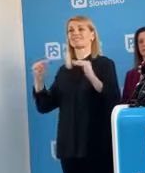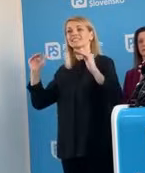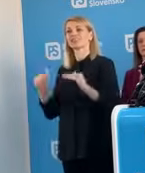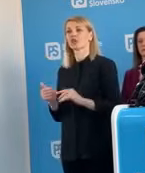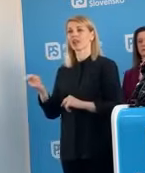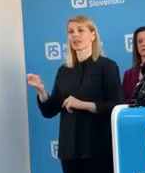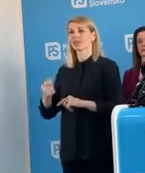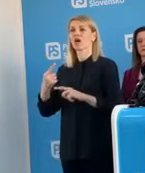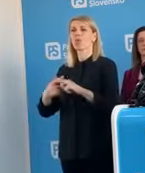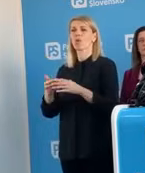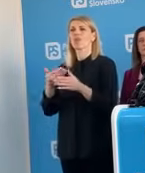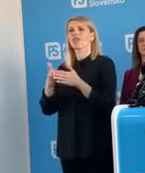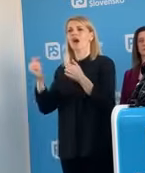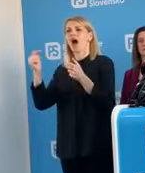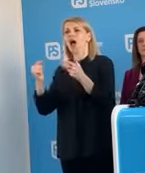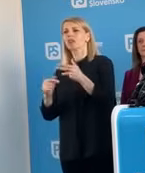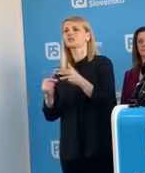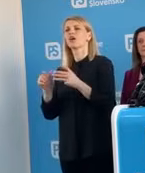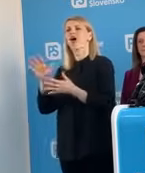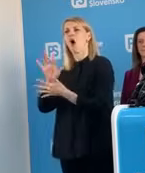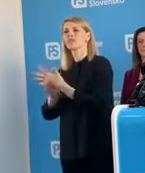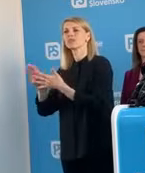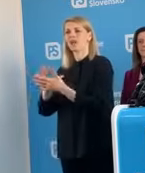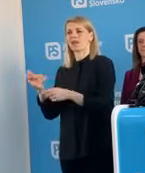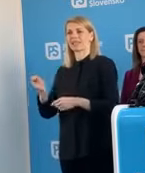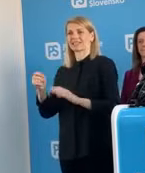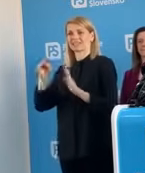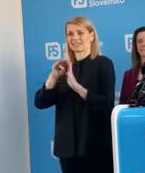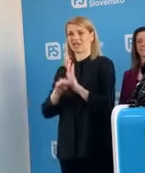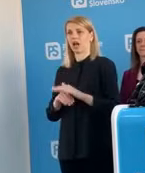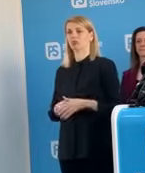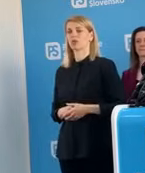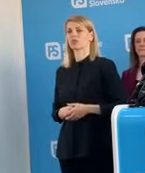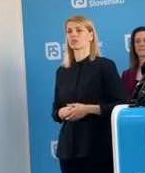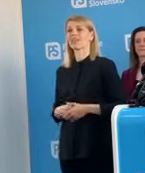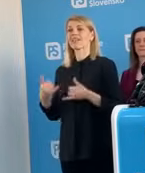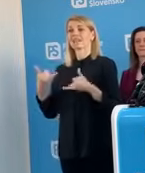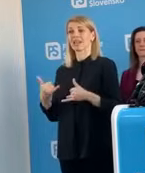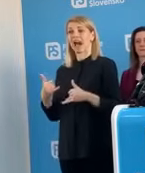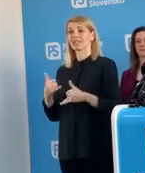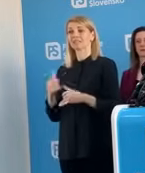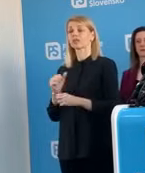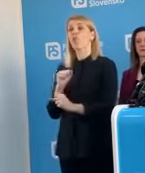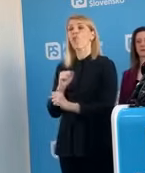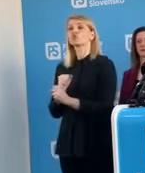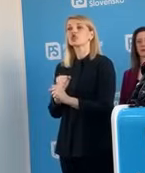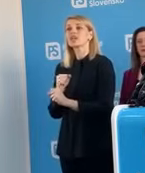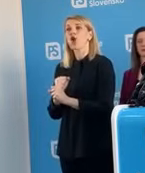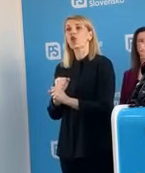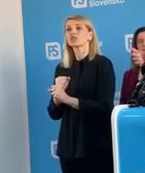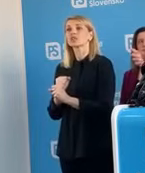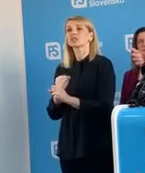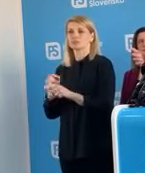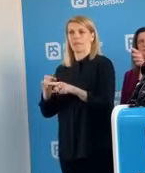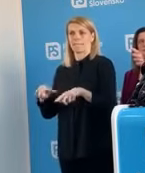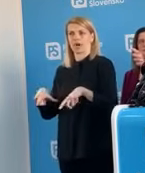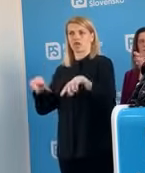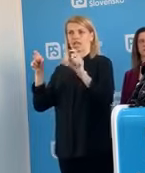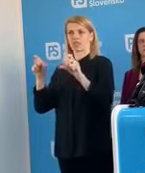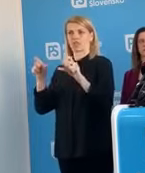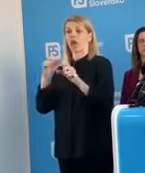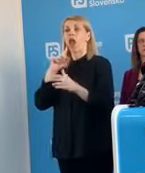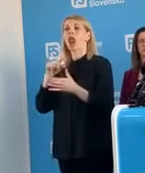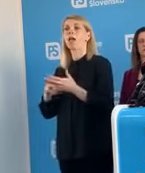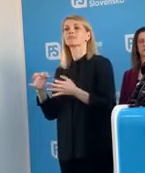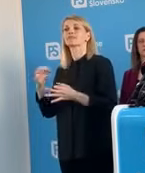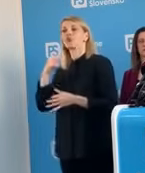tie ďalšie veci, ktoré boli v novele trestného zákona. Jej účinnosť je v tejto chvíli pozastavená. Takže tam aj záleží od toho, ako bude